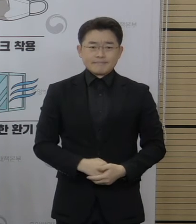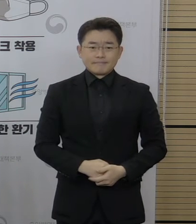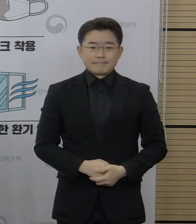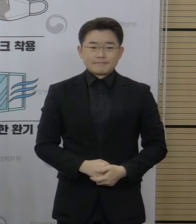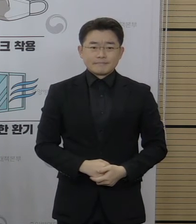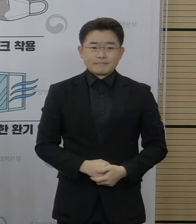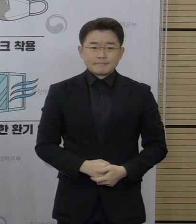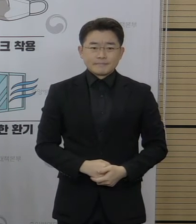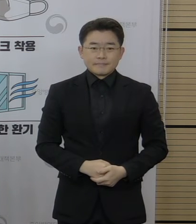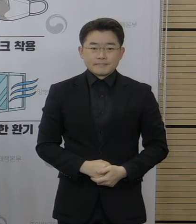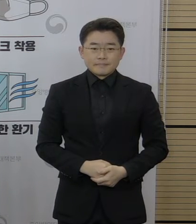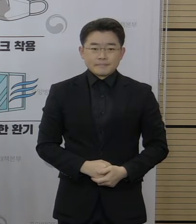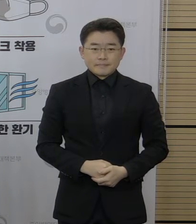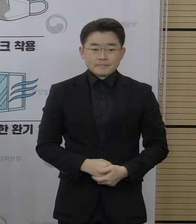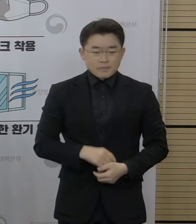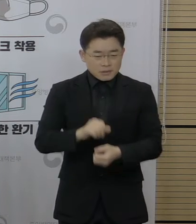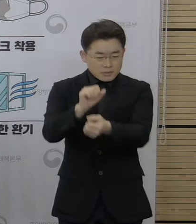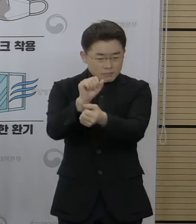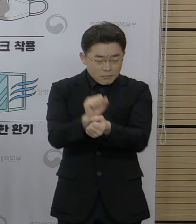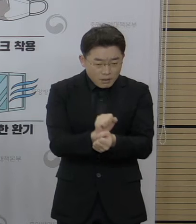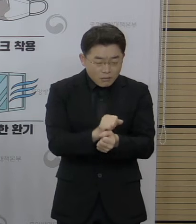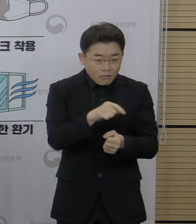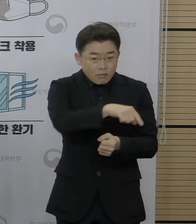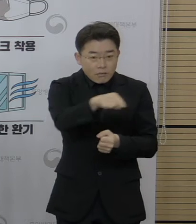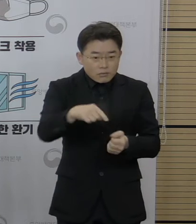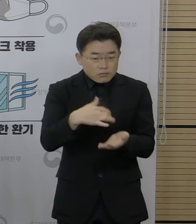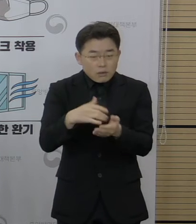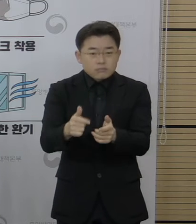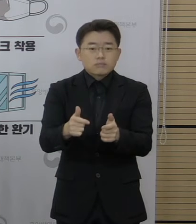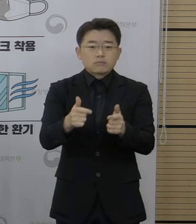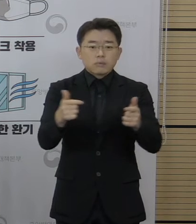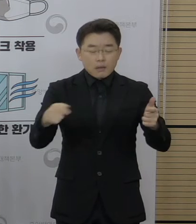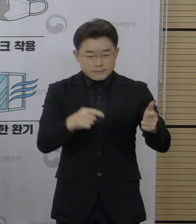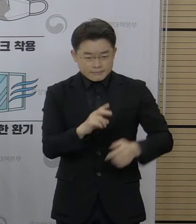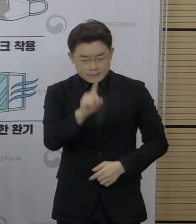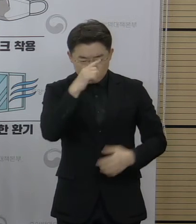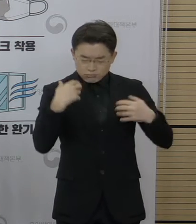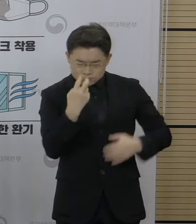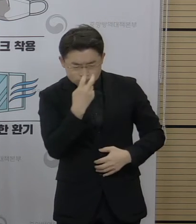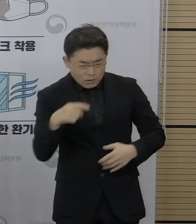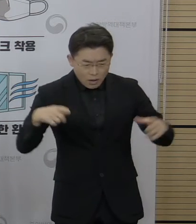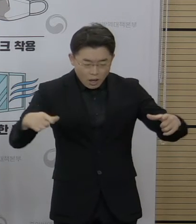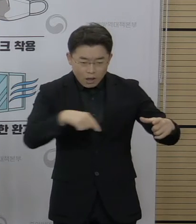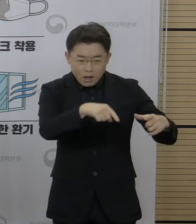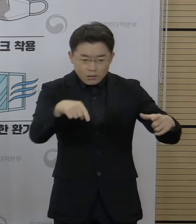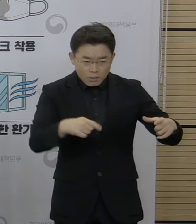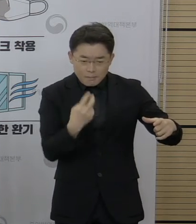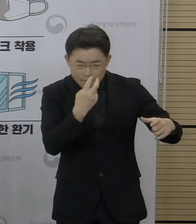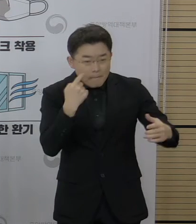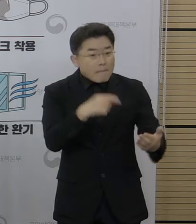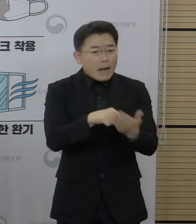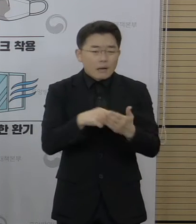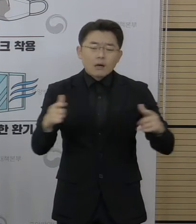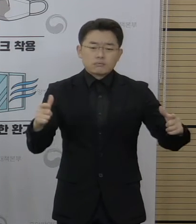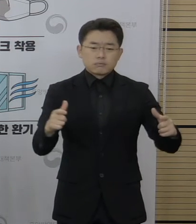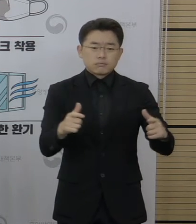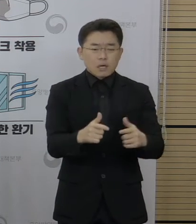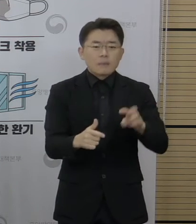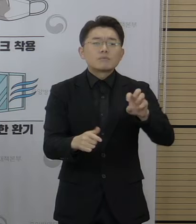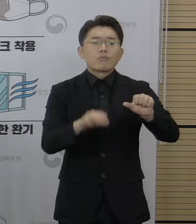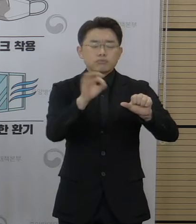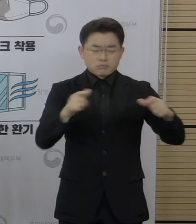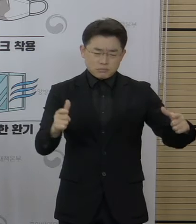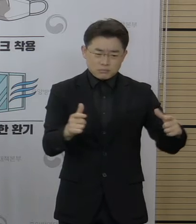방향만 뇌에서 의 확장자 관리 비율도 35% 로 계속 낮아지고 있어서 지역사회에 감염